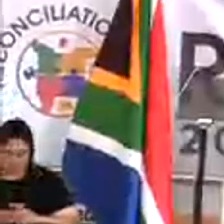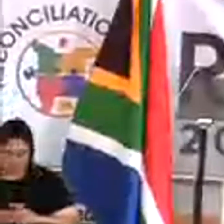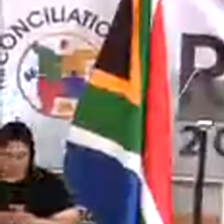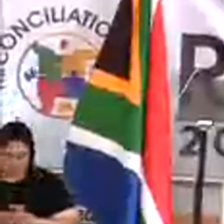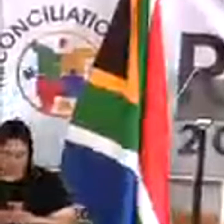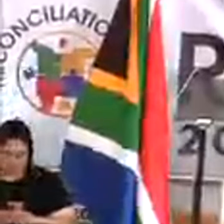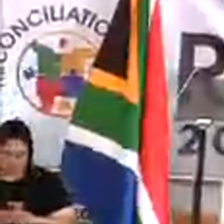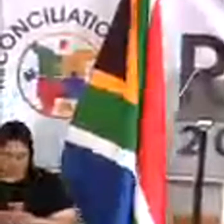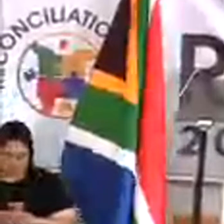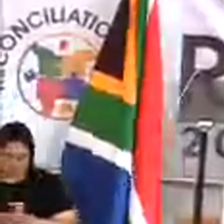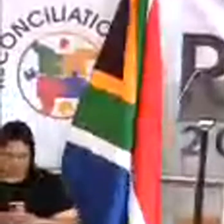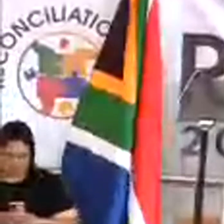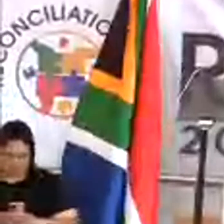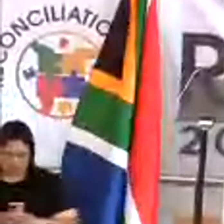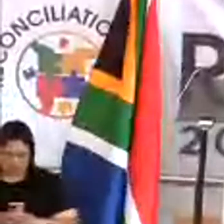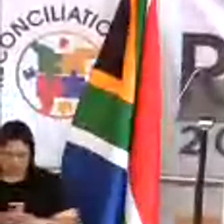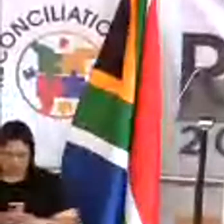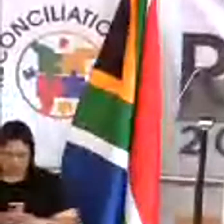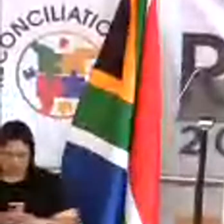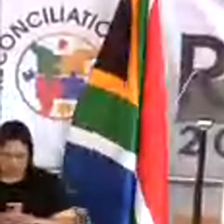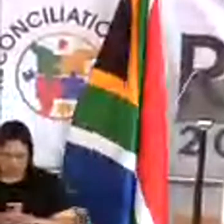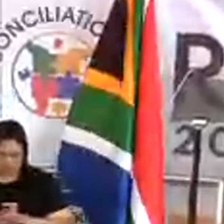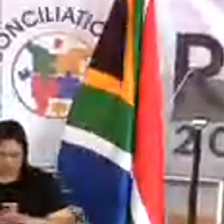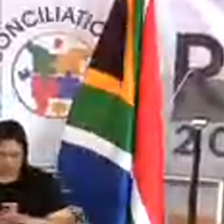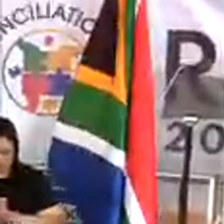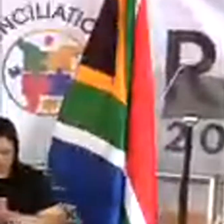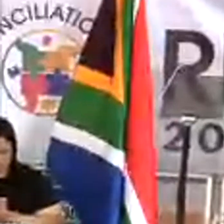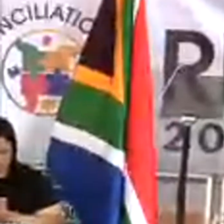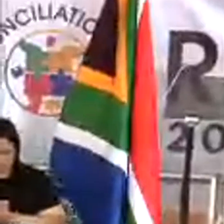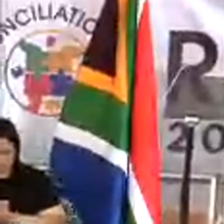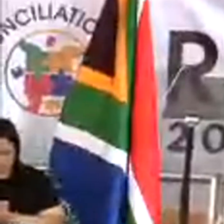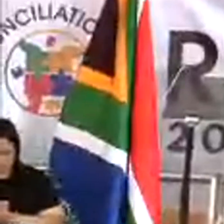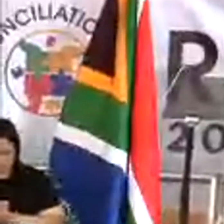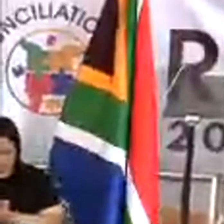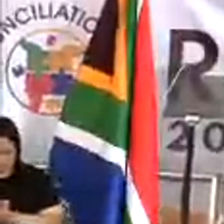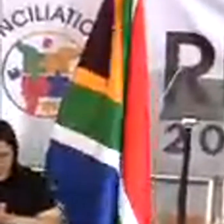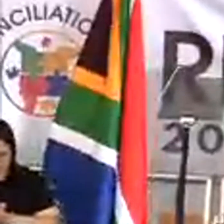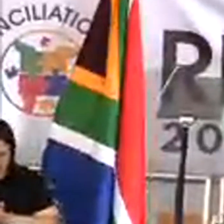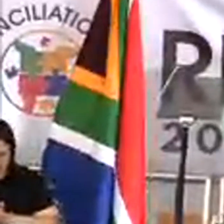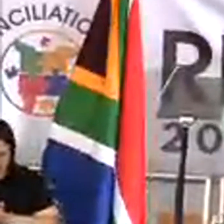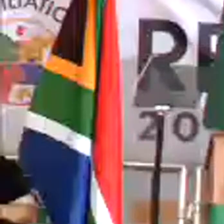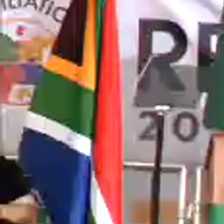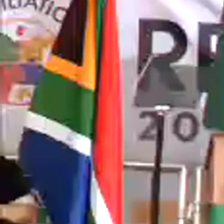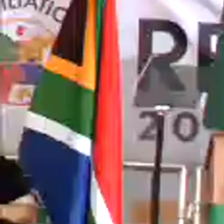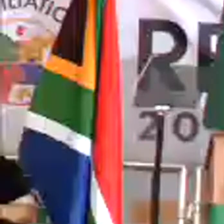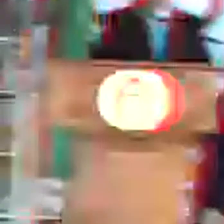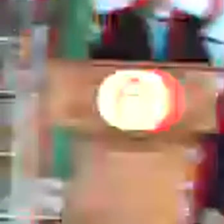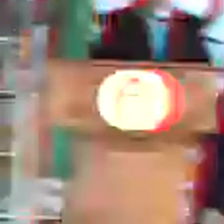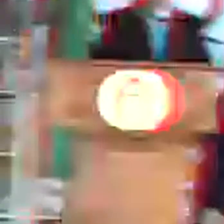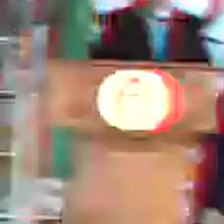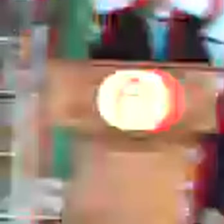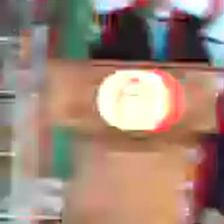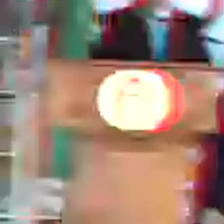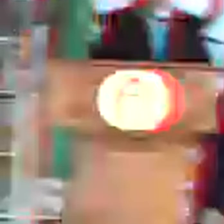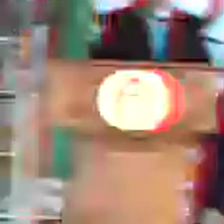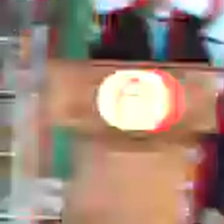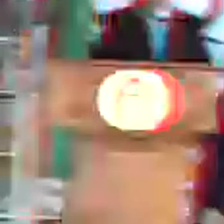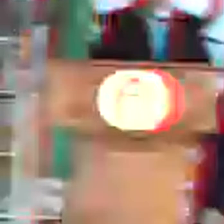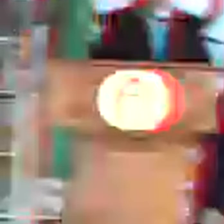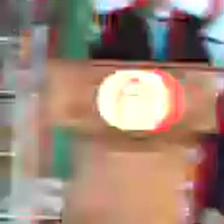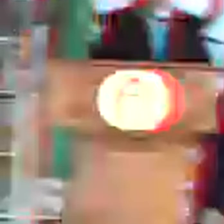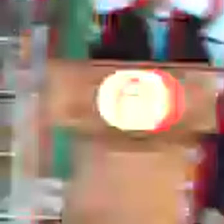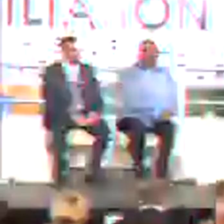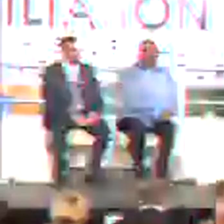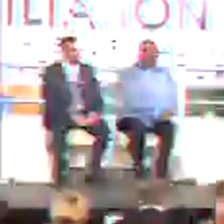heard that you've asked dat ons soos mense behandel word. Ons menswaardigheid